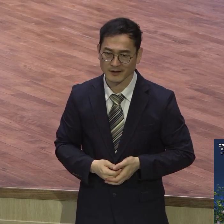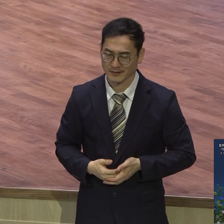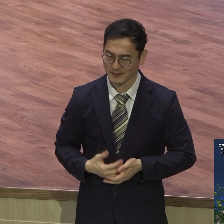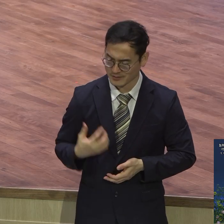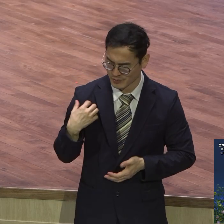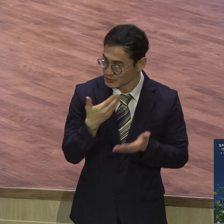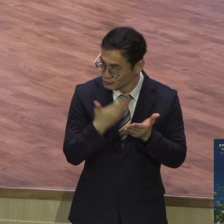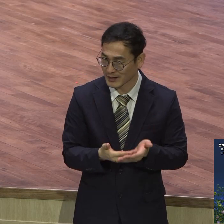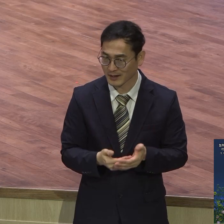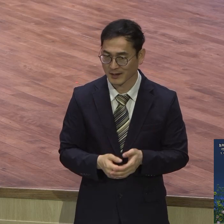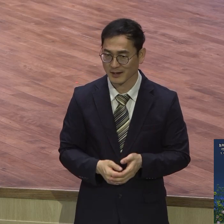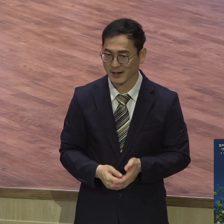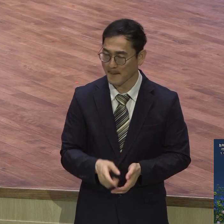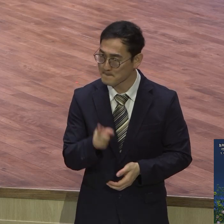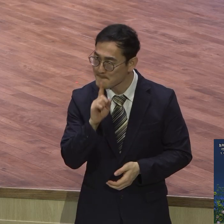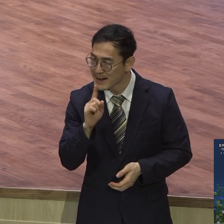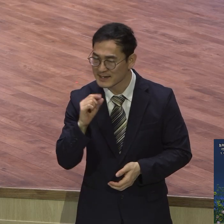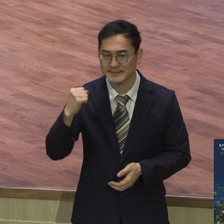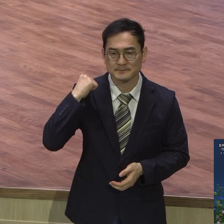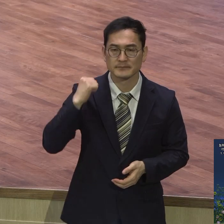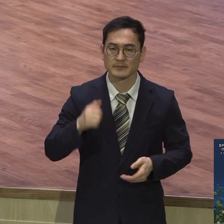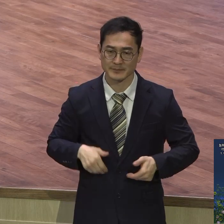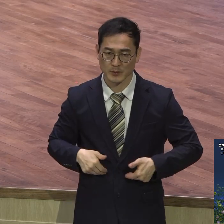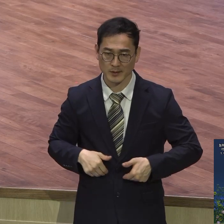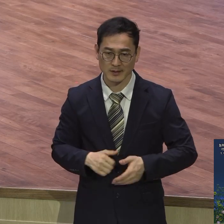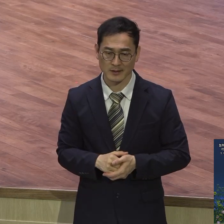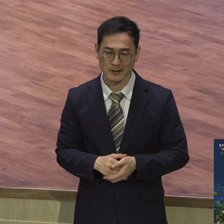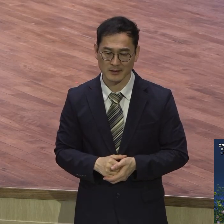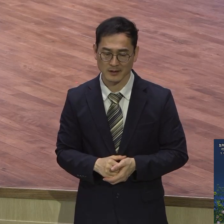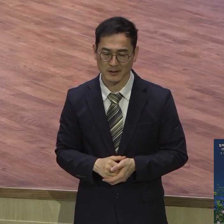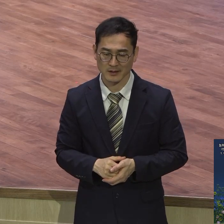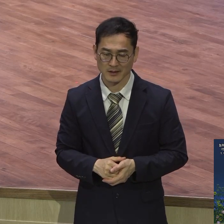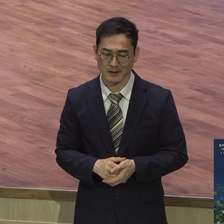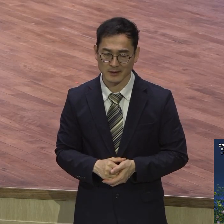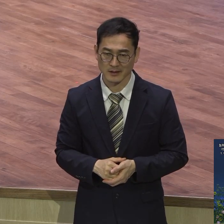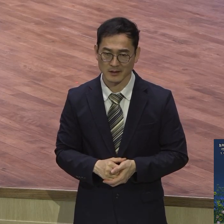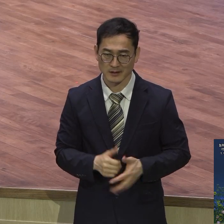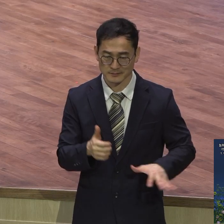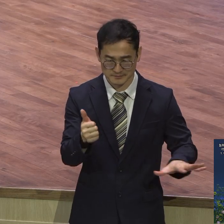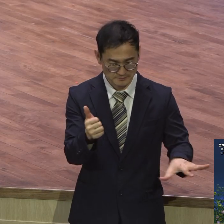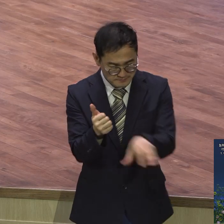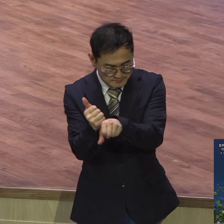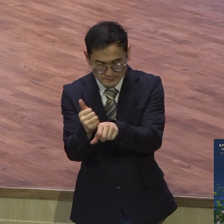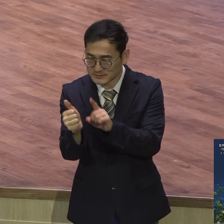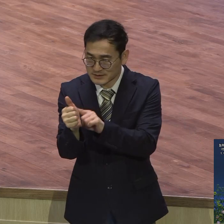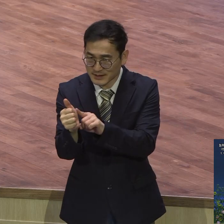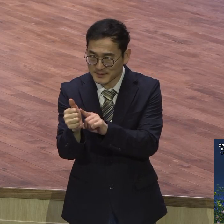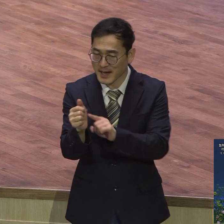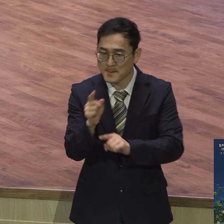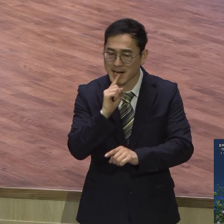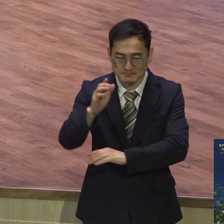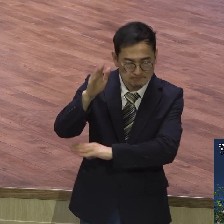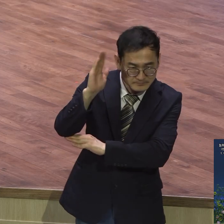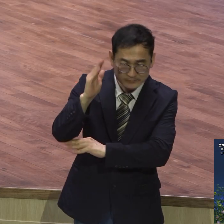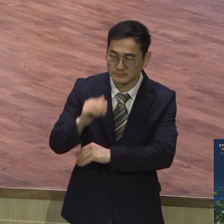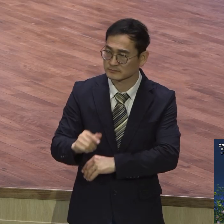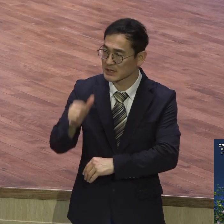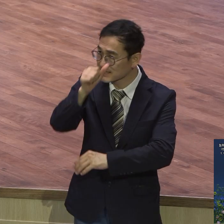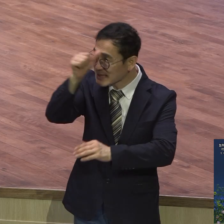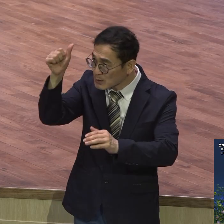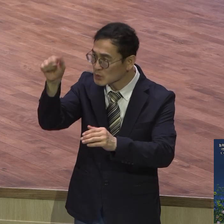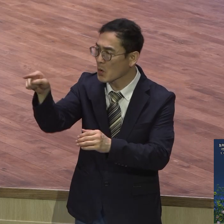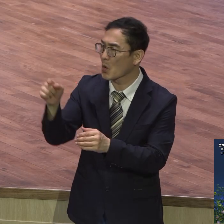지도자가 말 한마디가 영향이 갑니다. 그 사람 말 한마디 영향이 간다. 이야 참 장노님